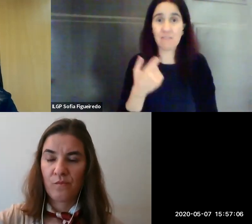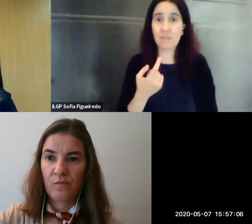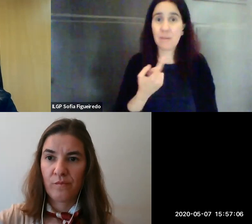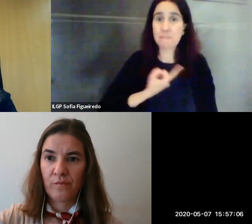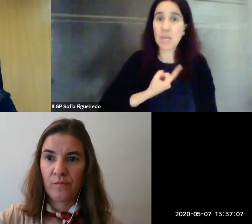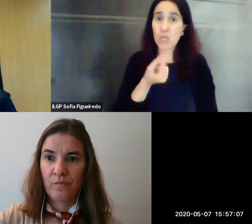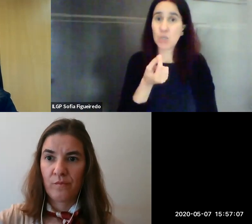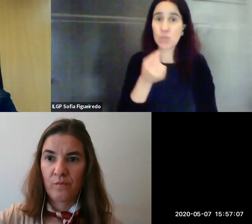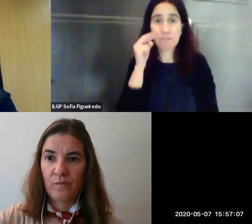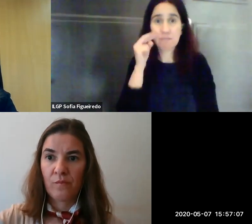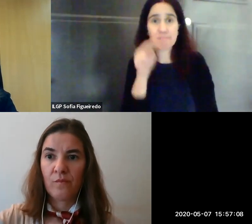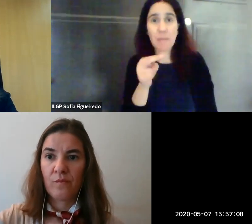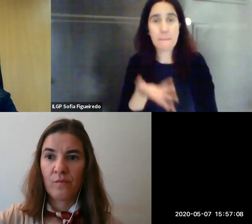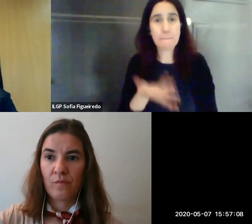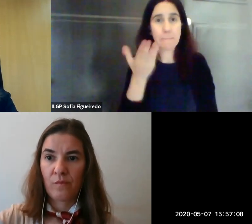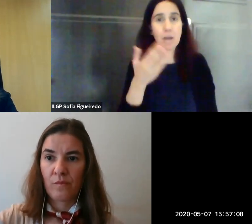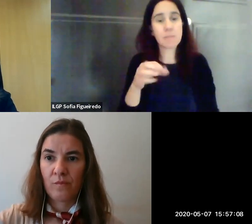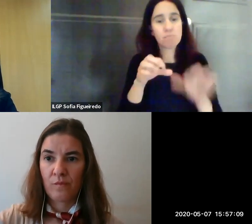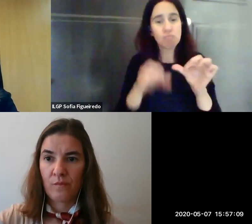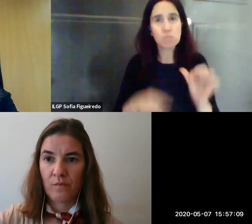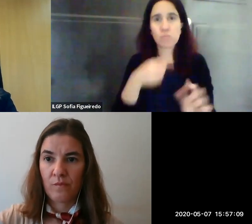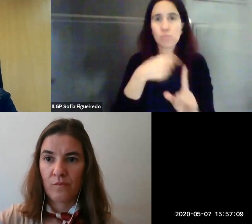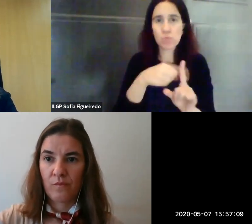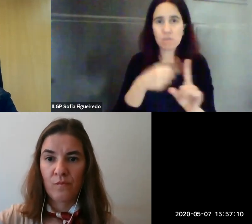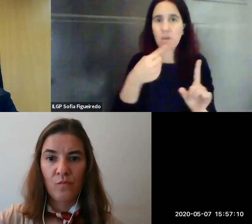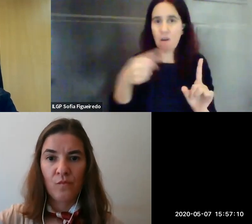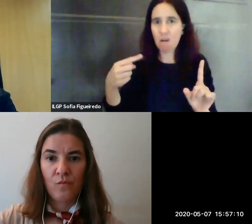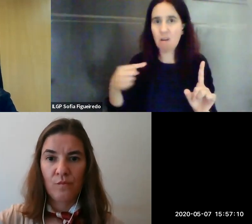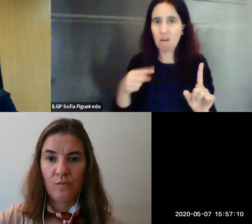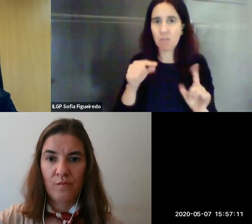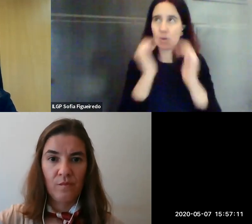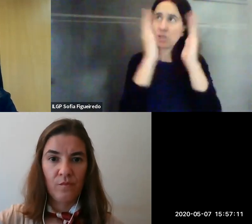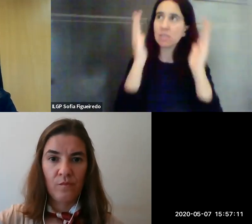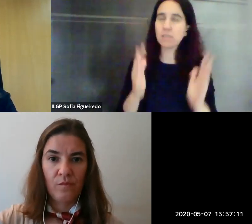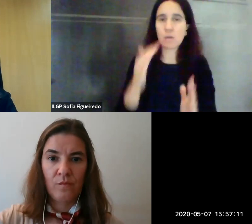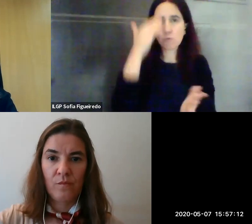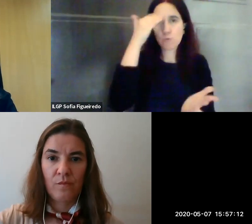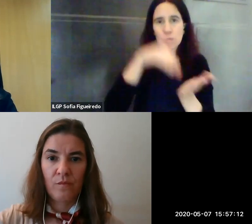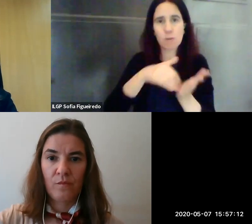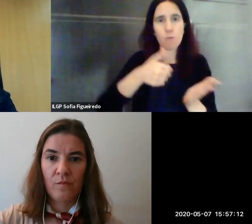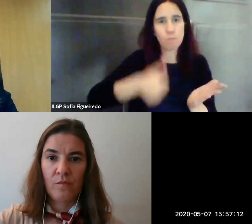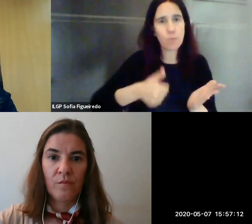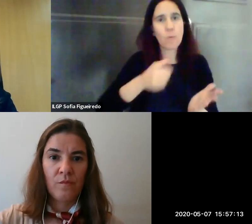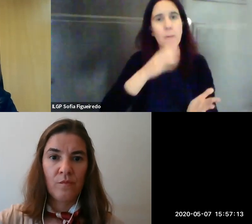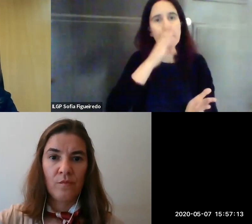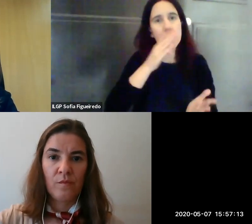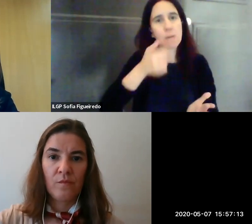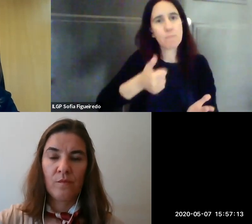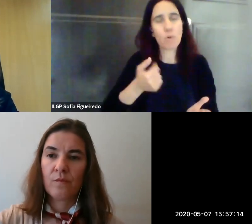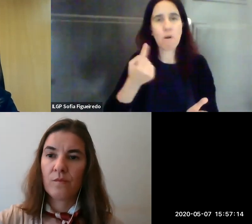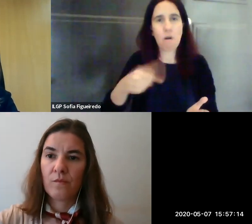mais atentos, mas essas mensagens positivas também existem dentro das organizações, os bons resultados e as boas práticas existem, elas devem